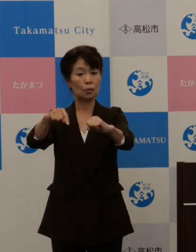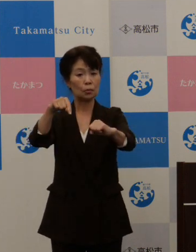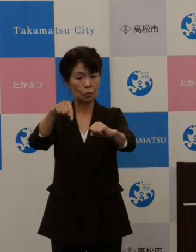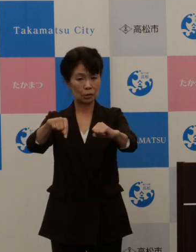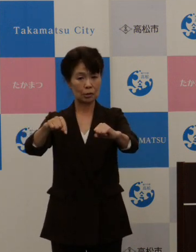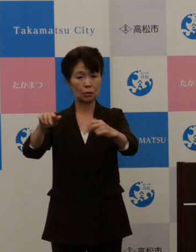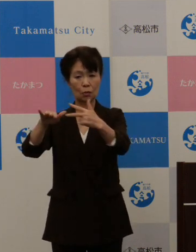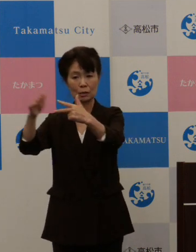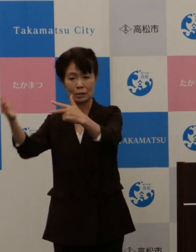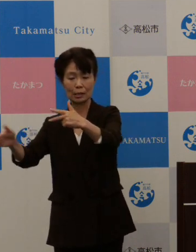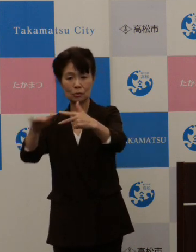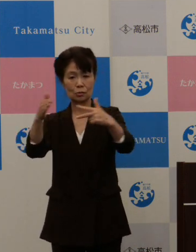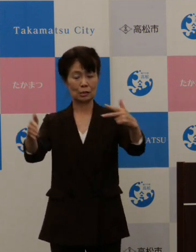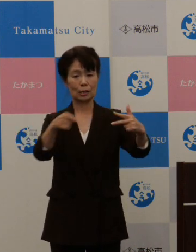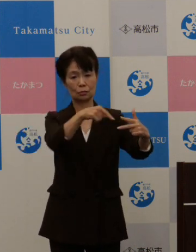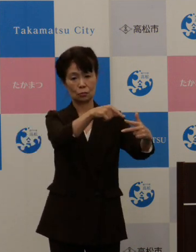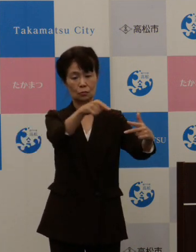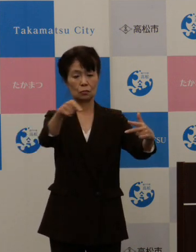種施設の